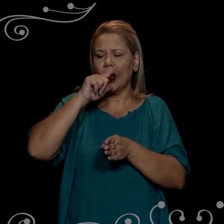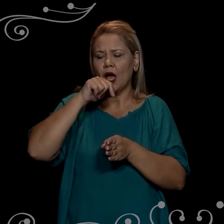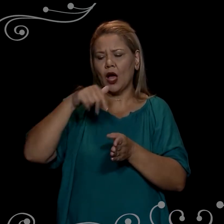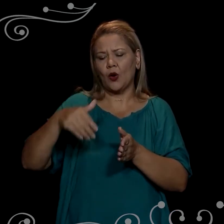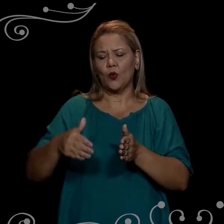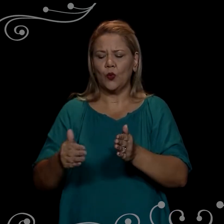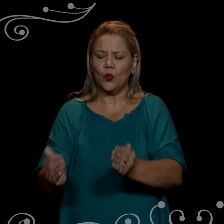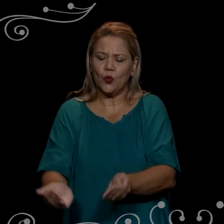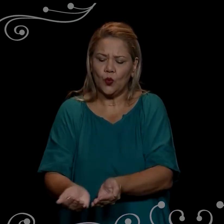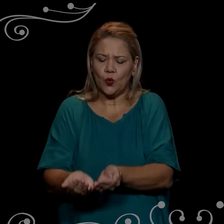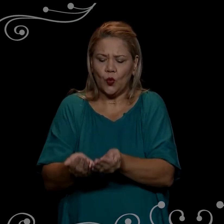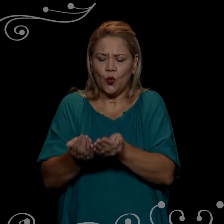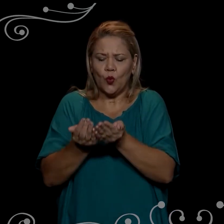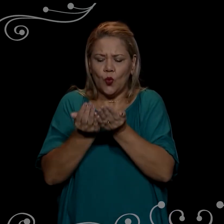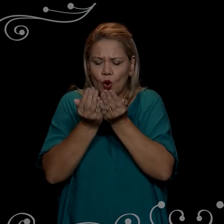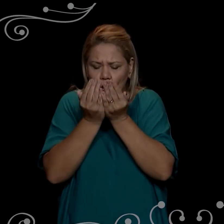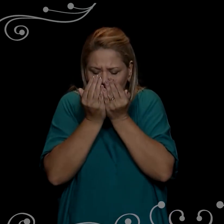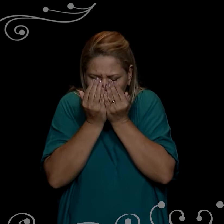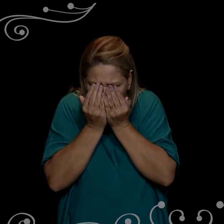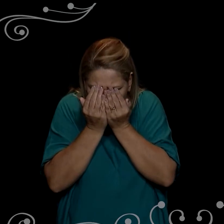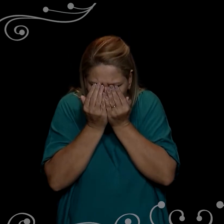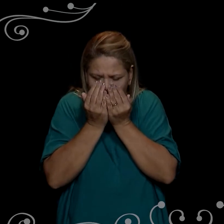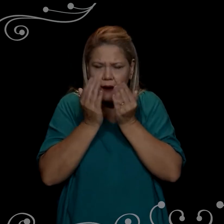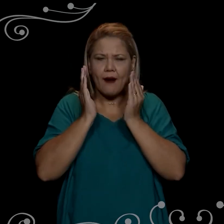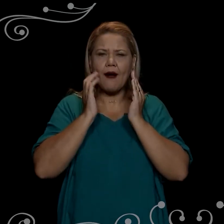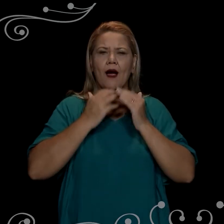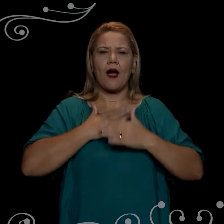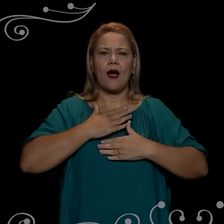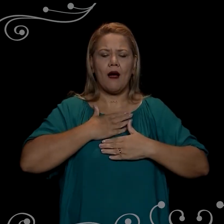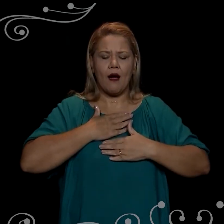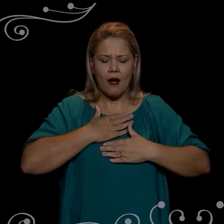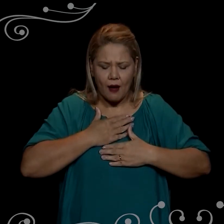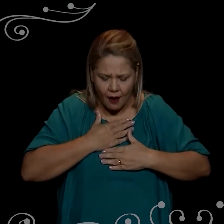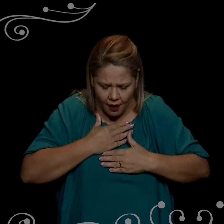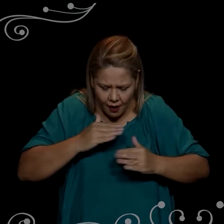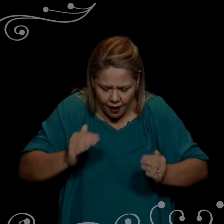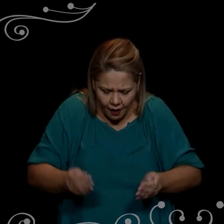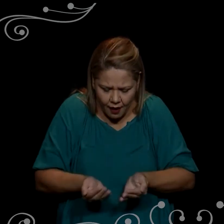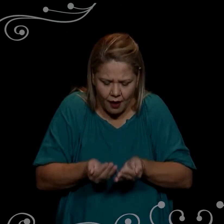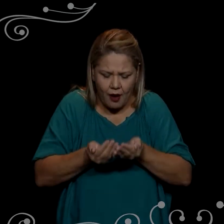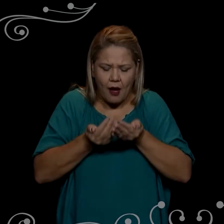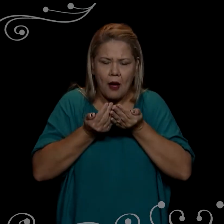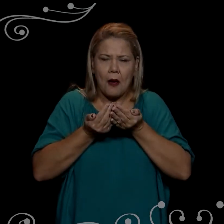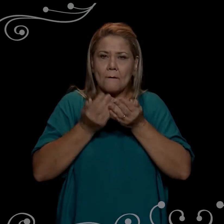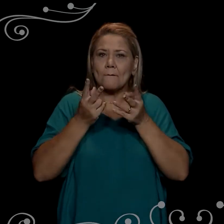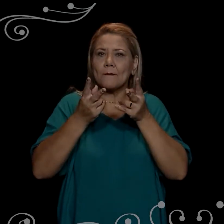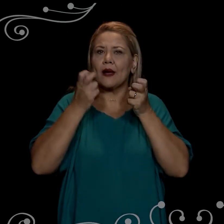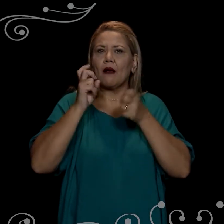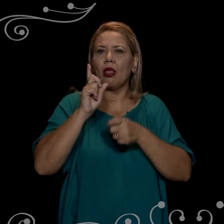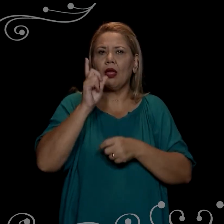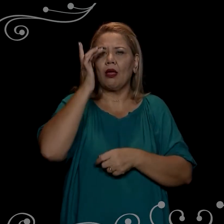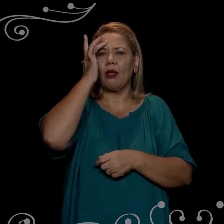Ao se debruçar para pegar água, sem que percebesse, o lenço caiu de seu bolso.